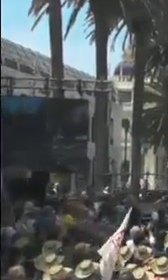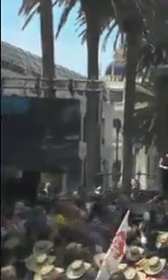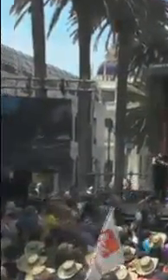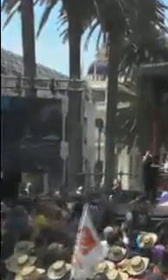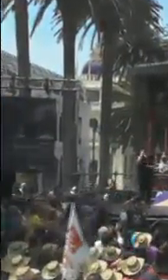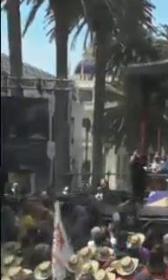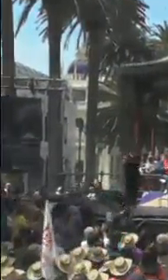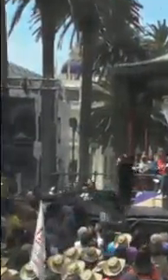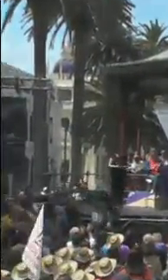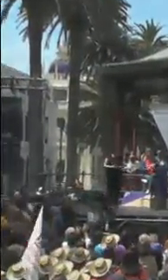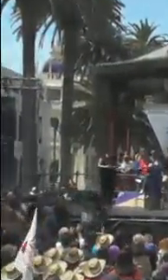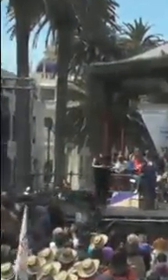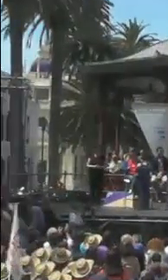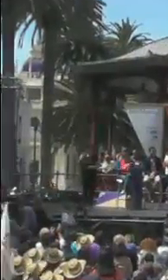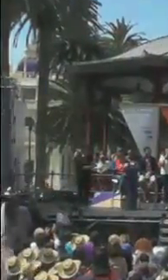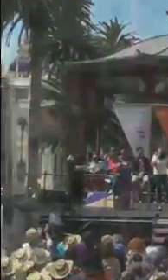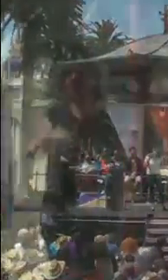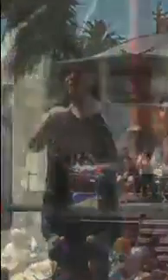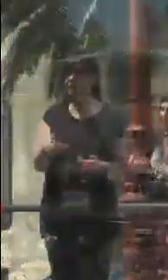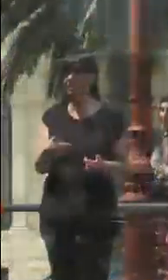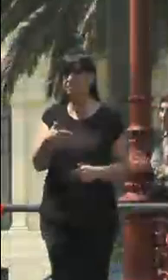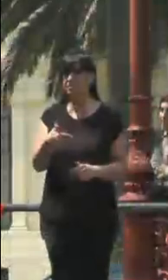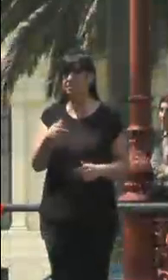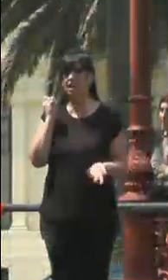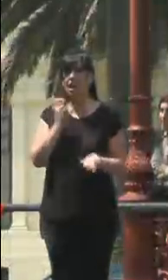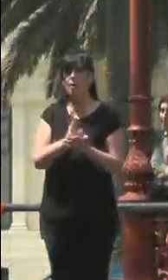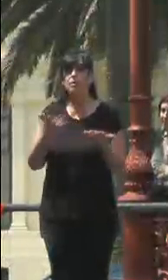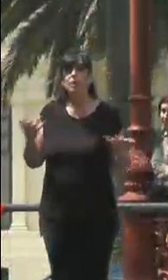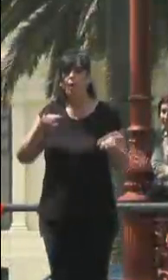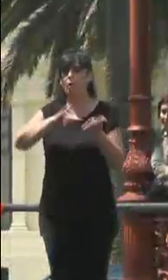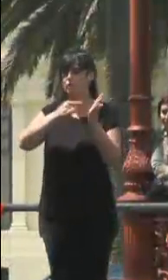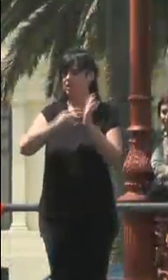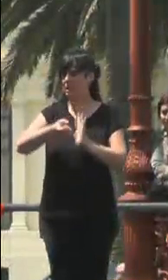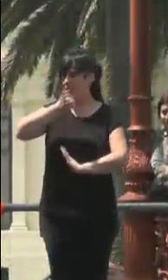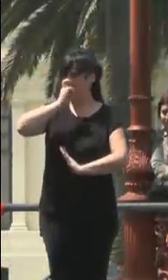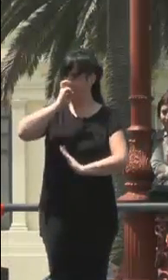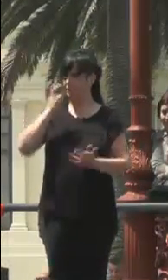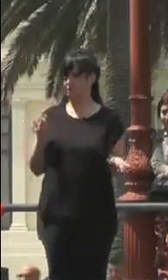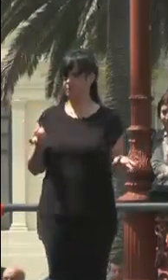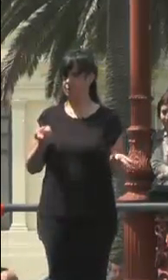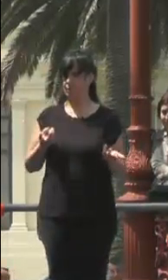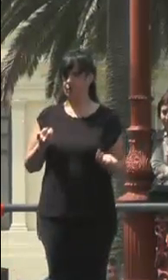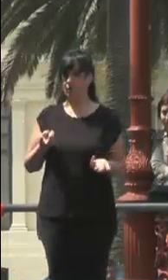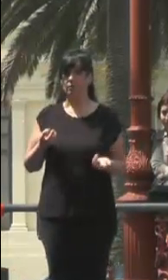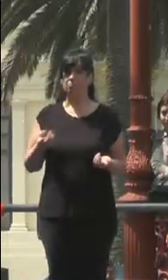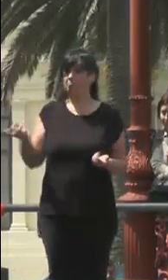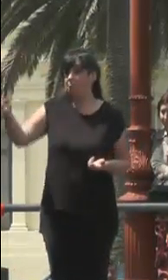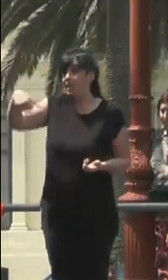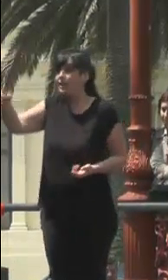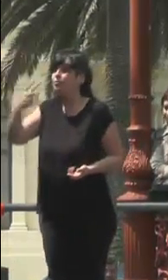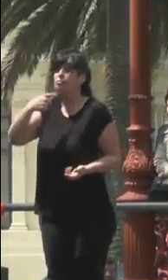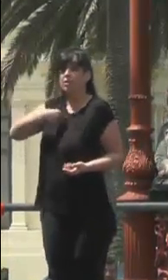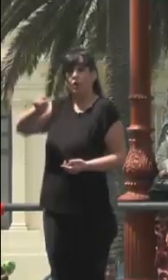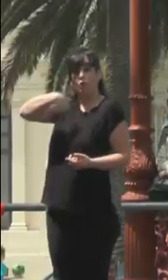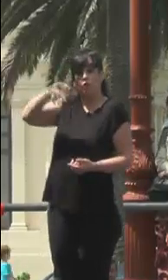Mirade, o que está en xogo é un sistema bello. Nos acusan de defender ideas bellas.